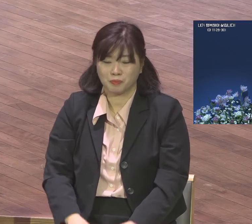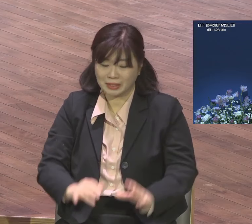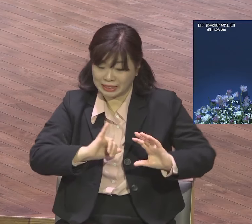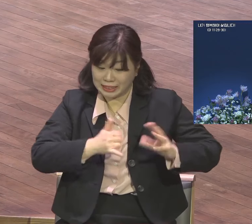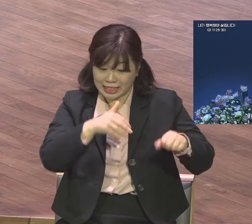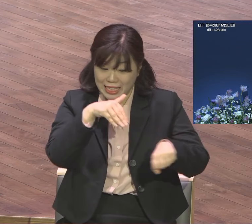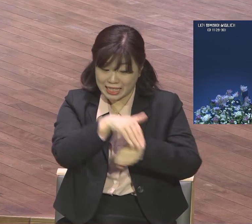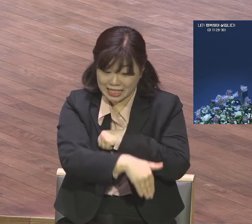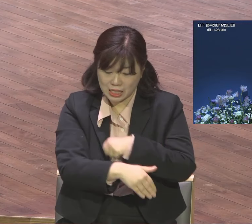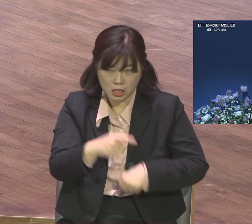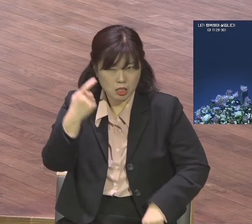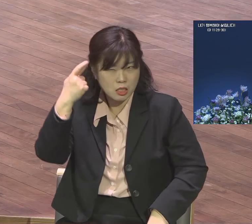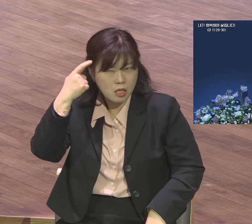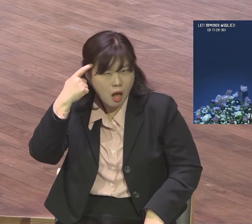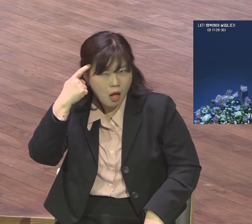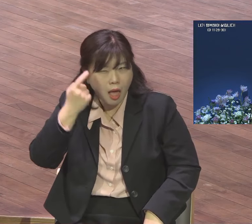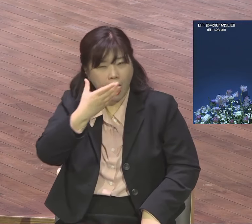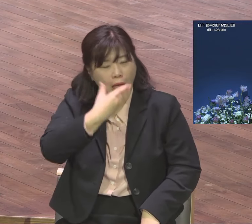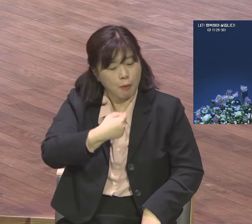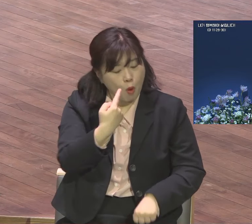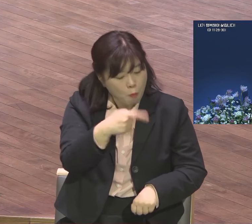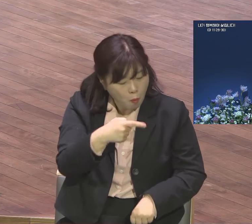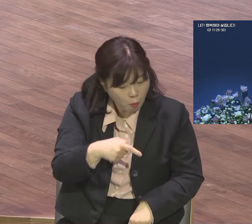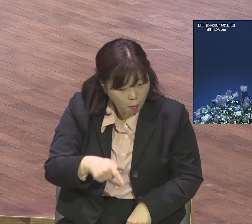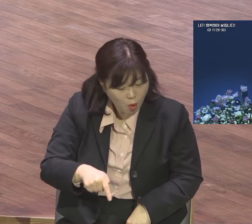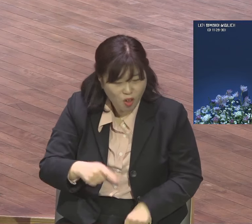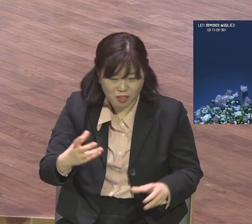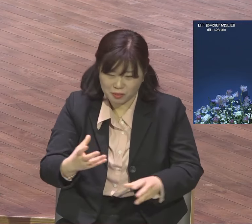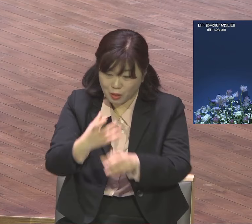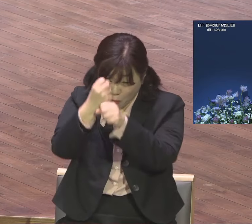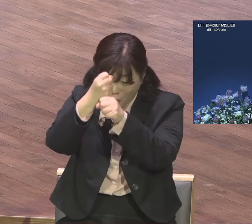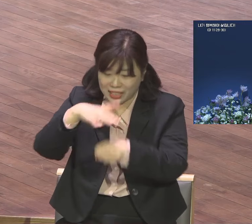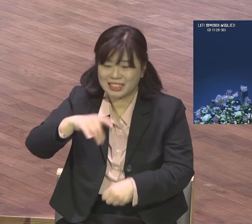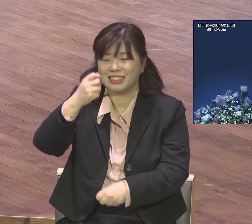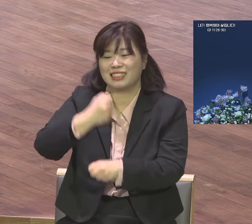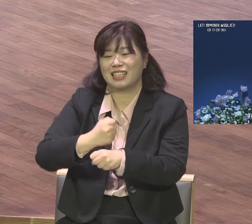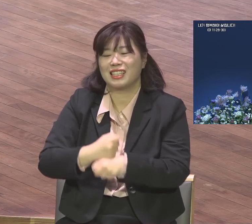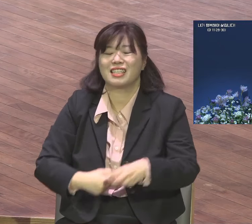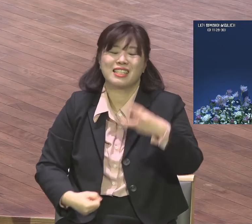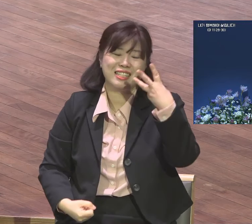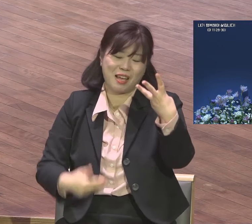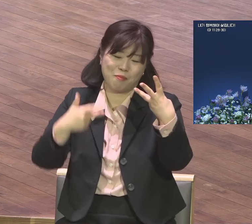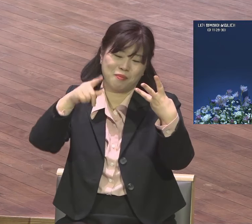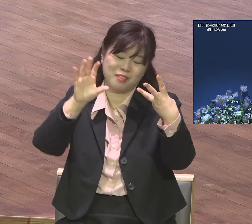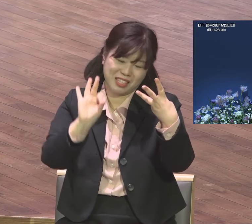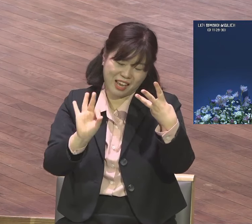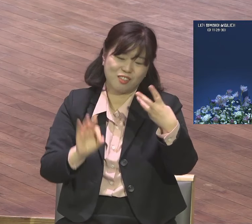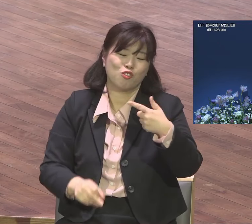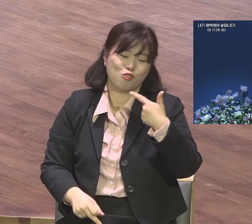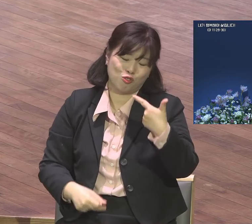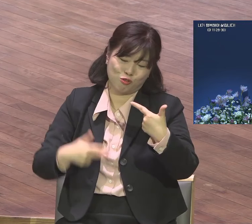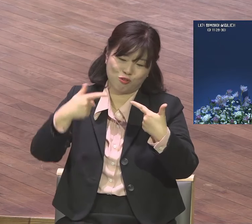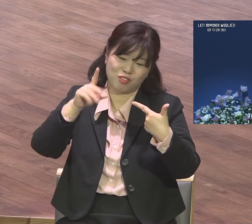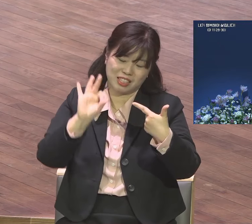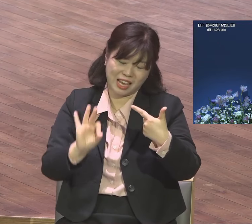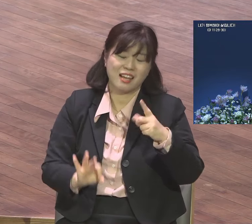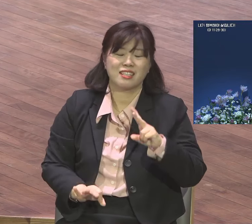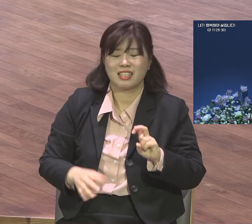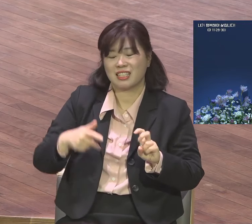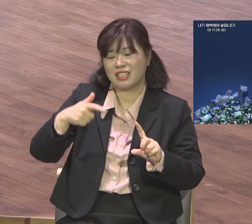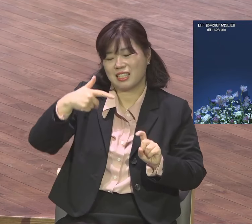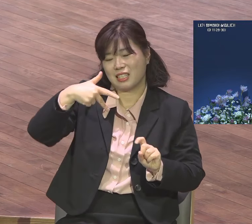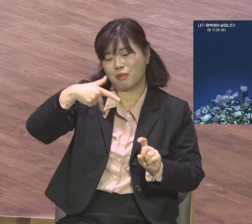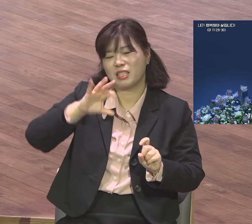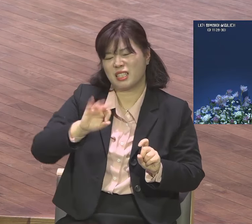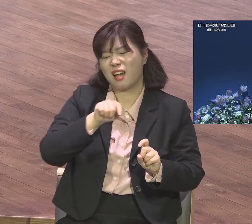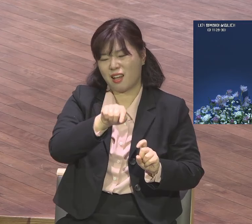창세기 3장의 자기 중심, 6장의 물질 중심, 11장의 성공 중심과 연결되어 있습니다.